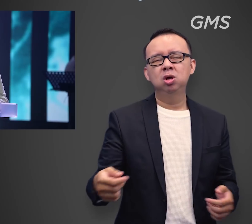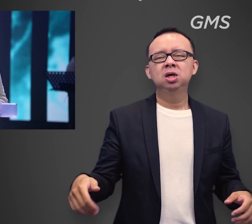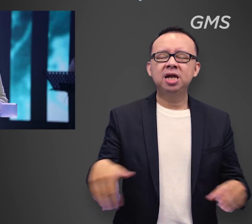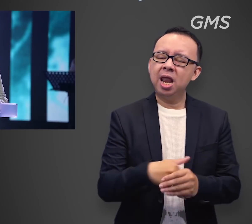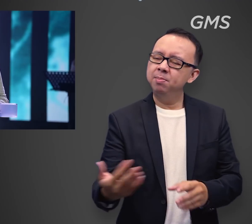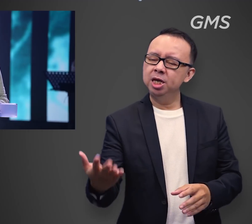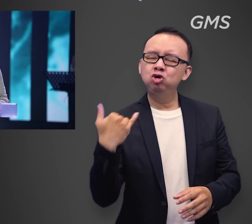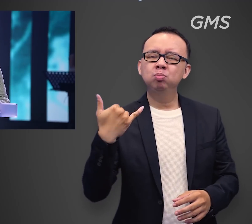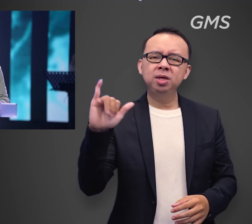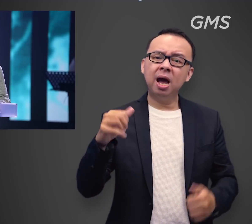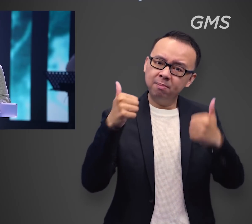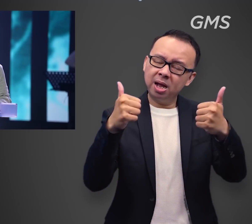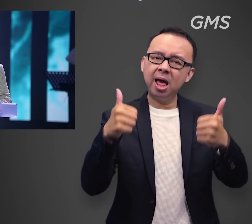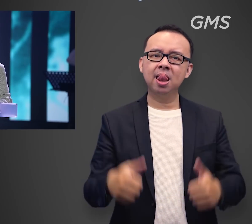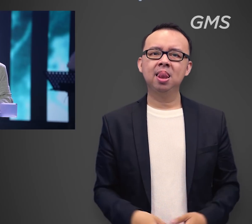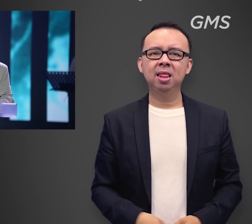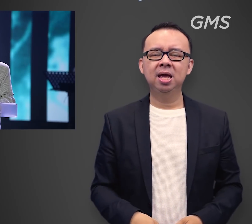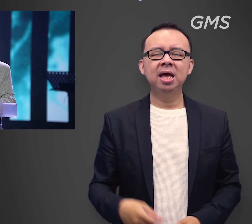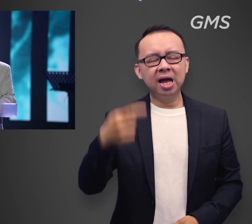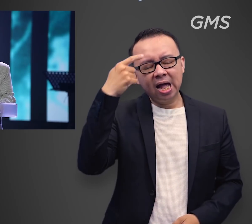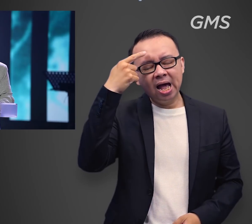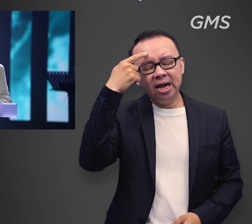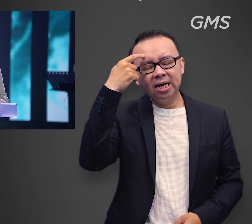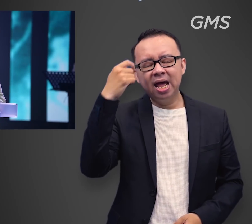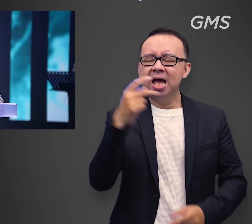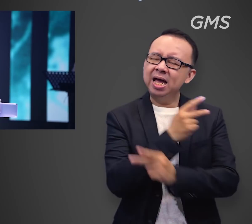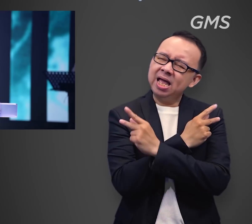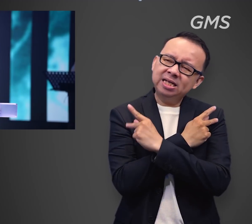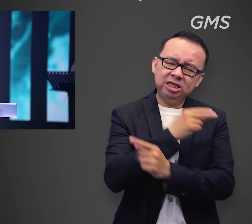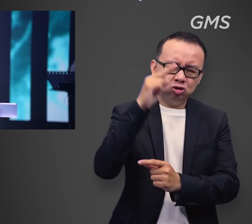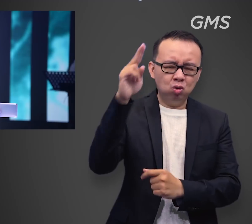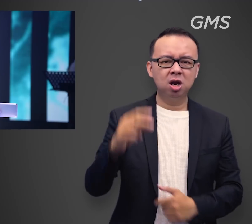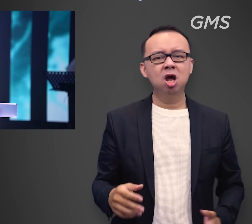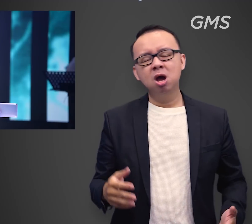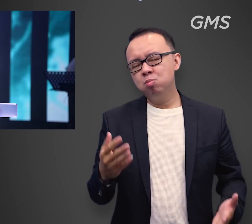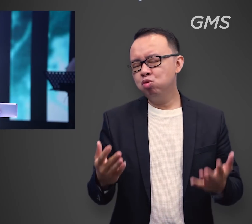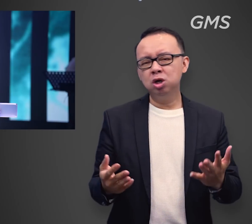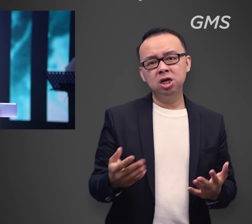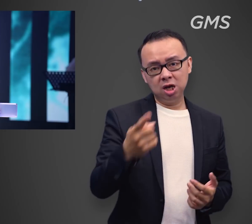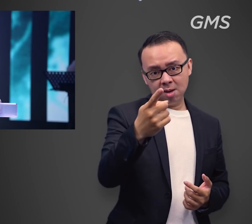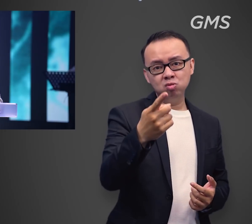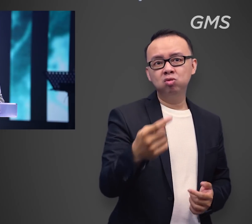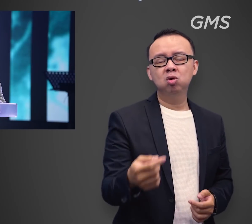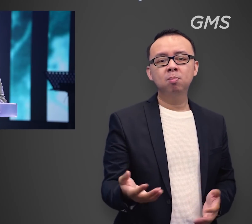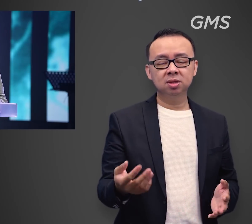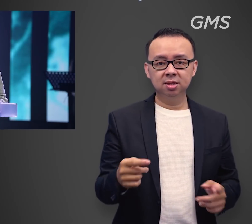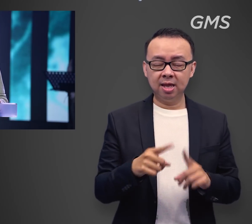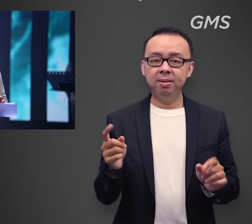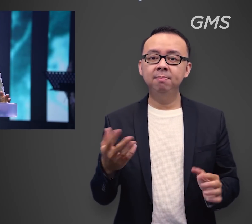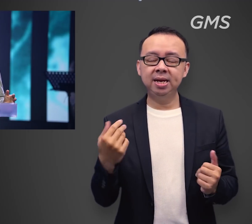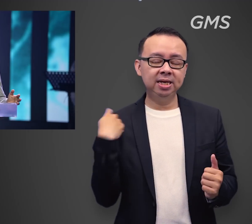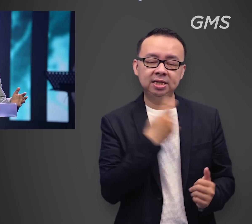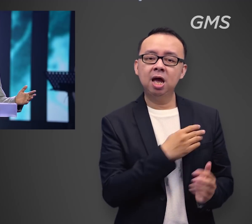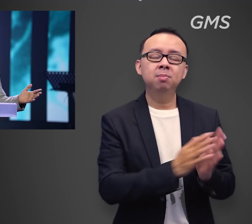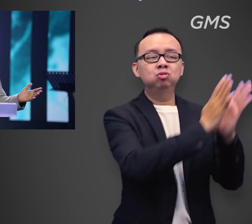Karena keajaiban kasih-Nya. Kalau Anda adalah orang yang sebentar saya mau berdoa buat Anda. Tapi kita akan nyanyikan satu pujian dulu. Mari kita bawa